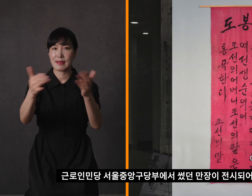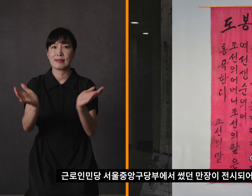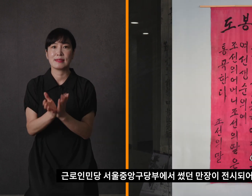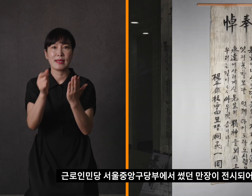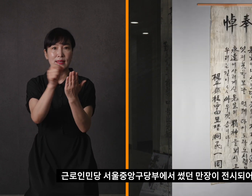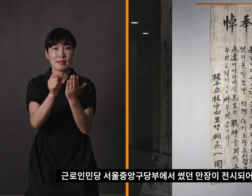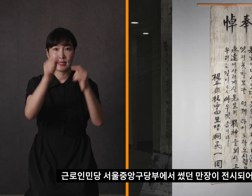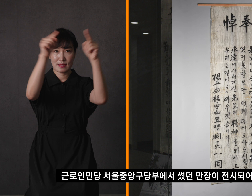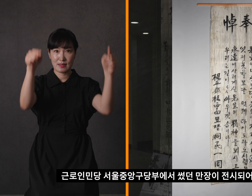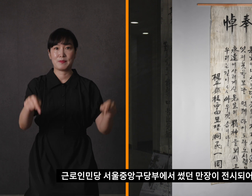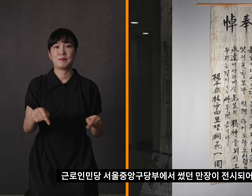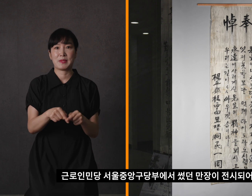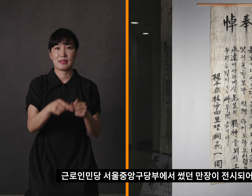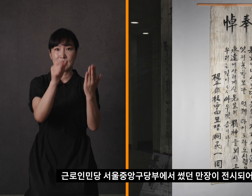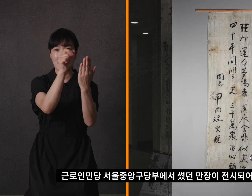있습니다.